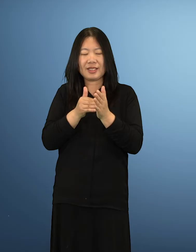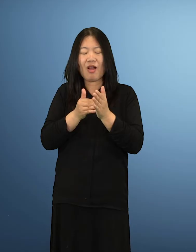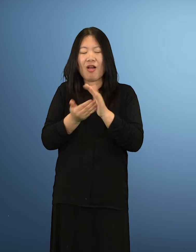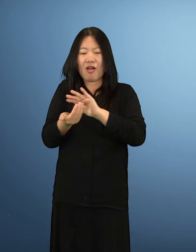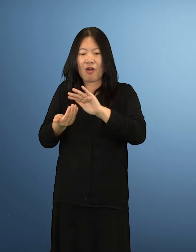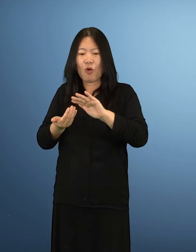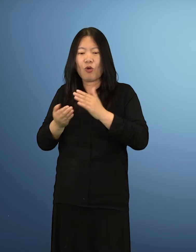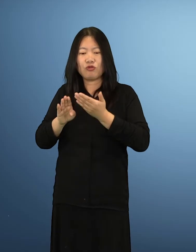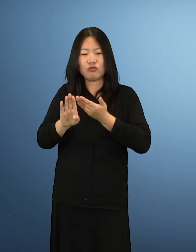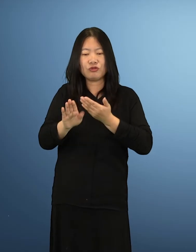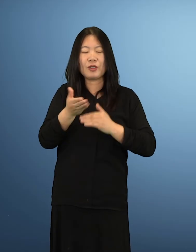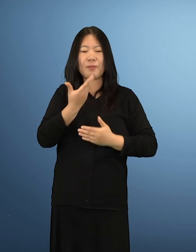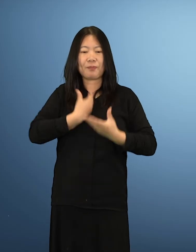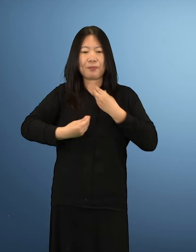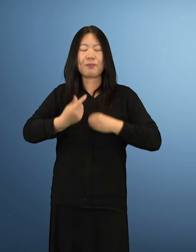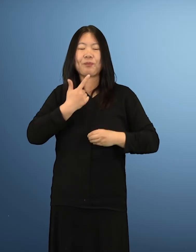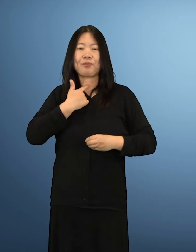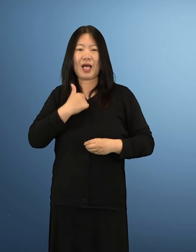먹곤 했기 때문에